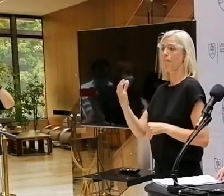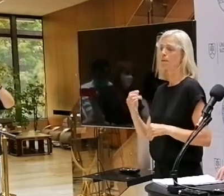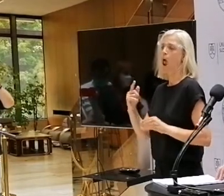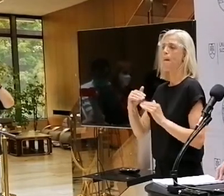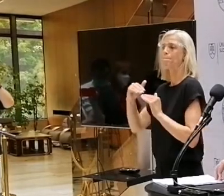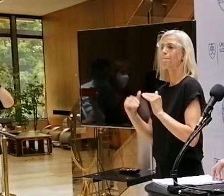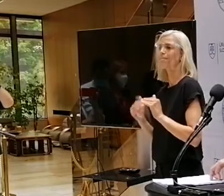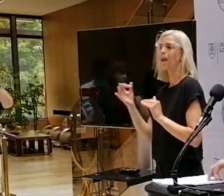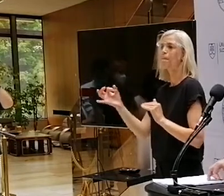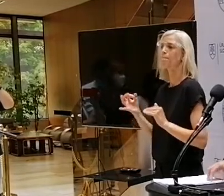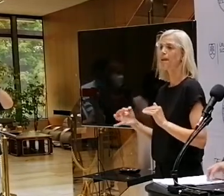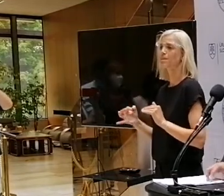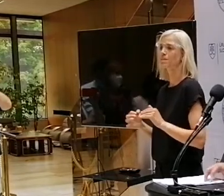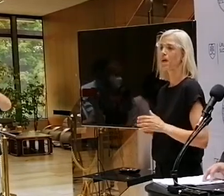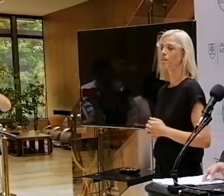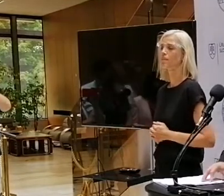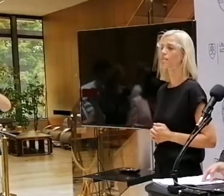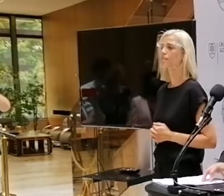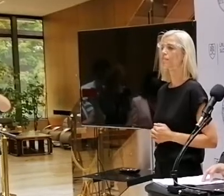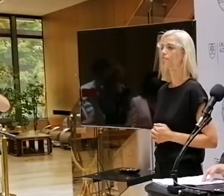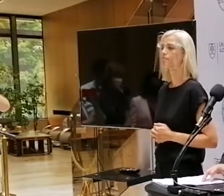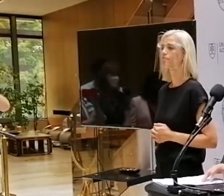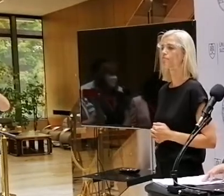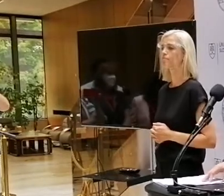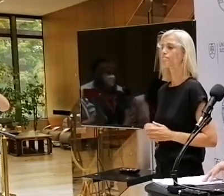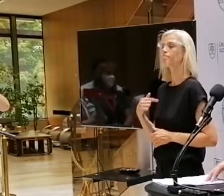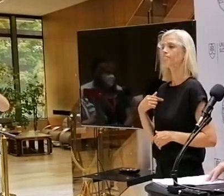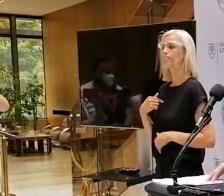menej? Taktože.